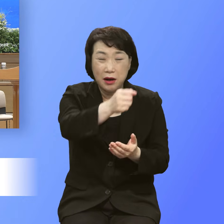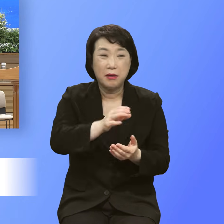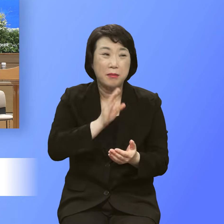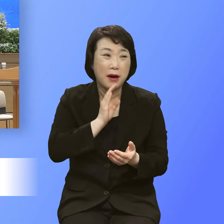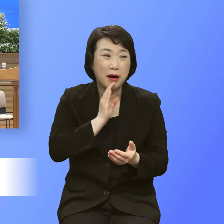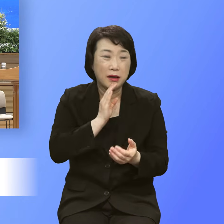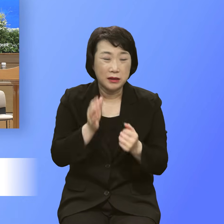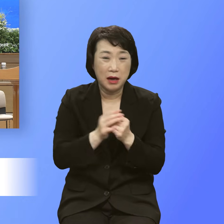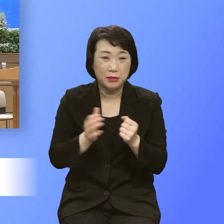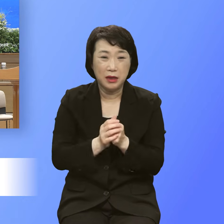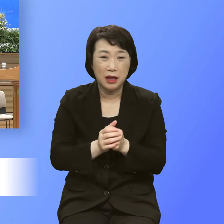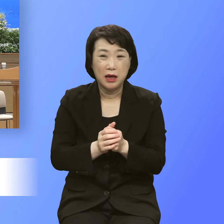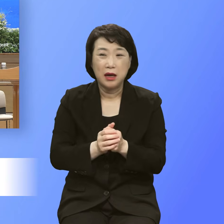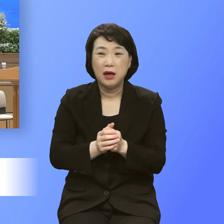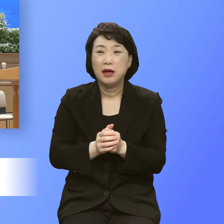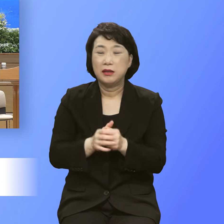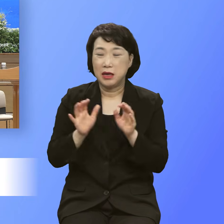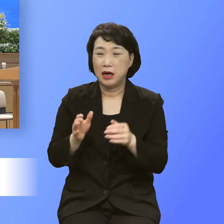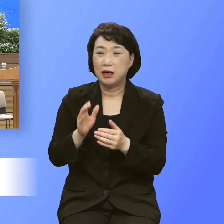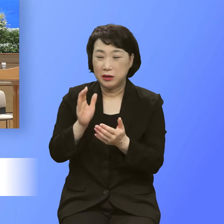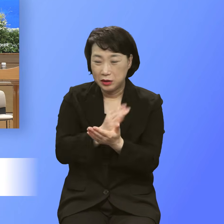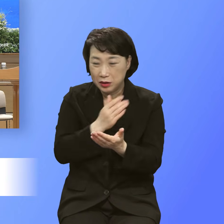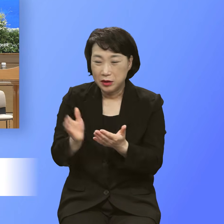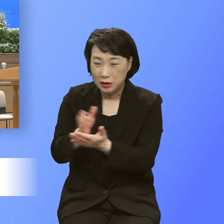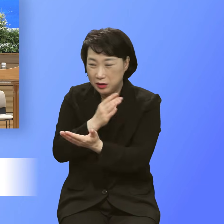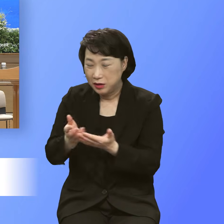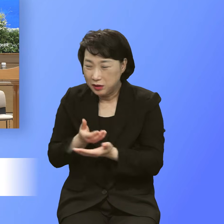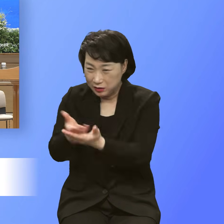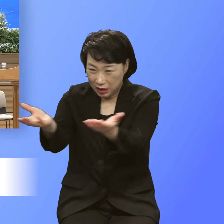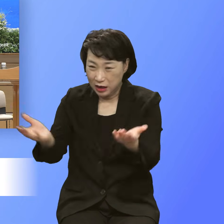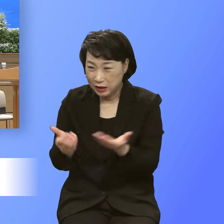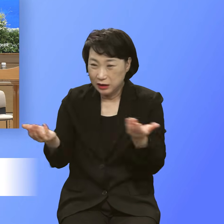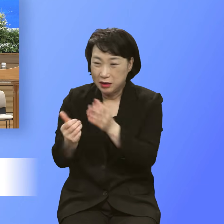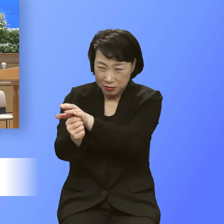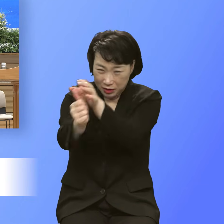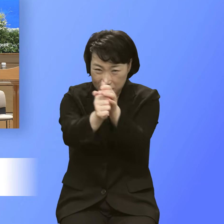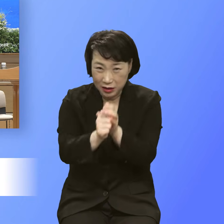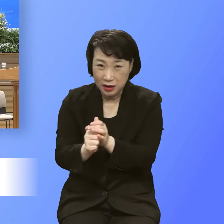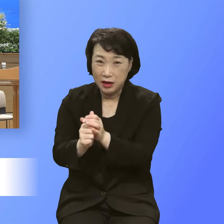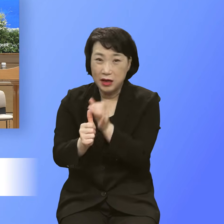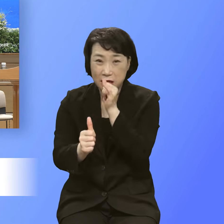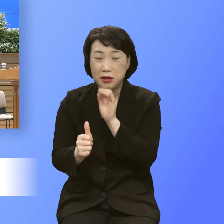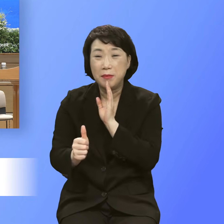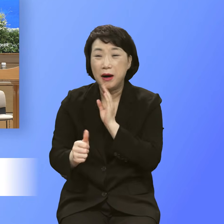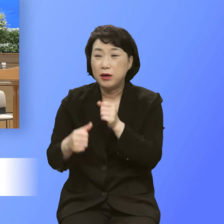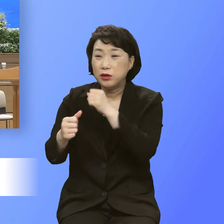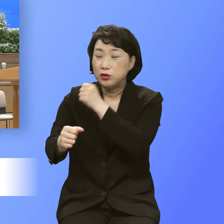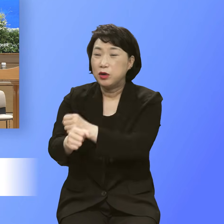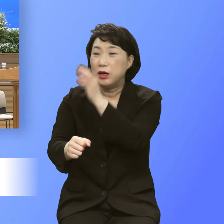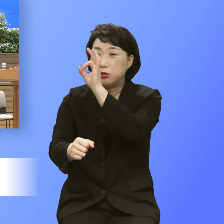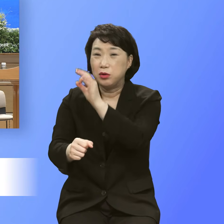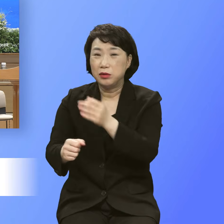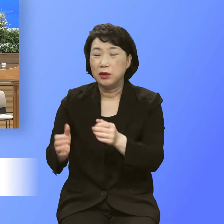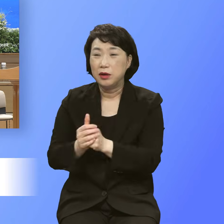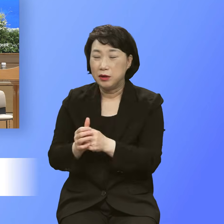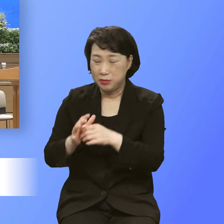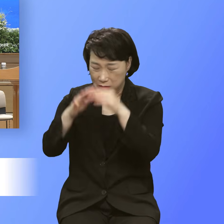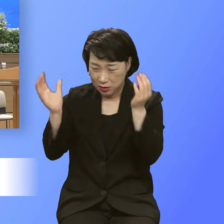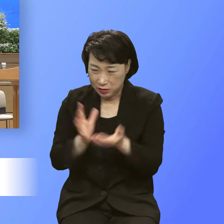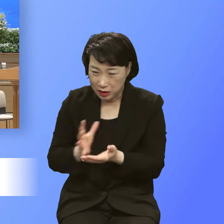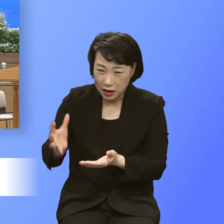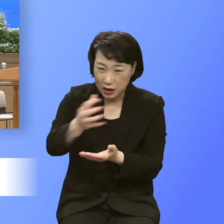줘서 요만큼 소작 주고 이만큼 주고 농사짓는 논에 싹을 받다가 배를 물리고